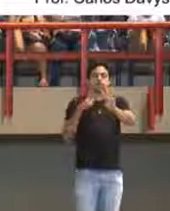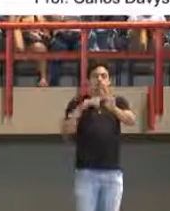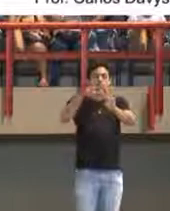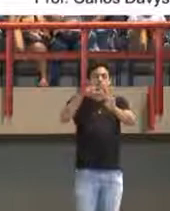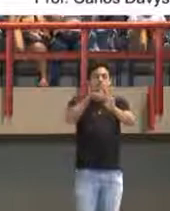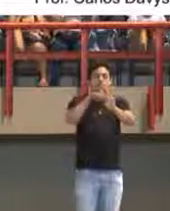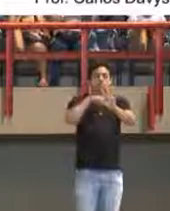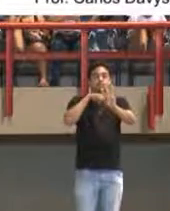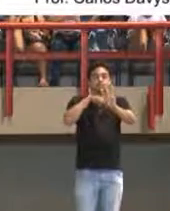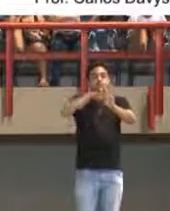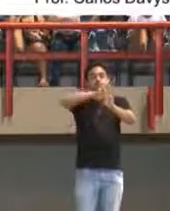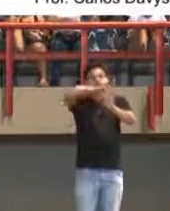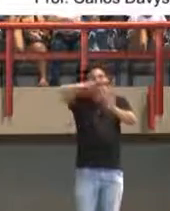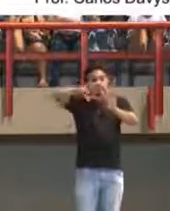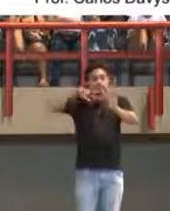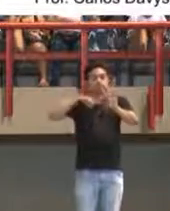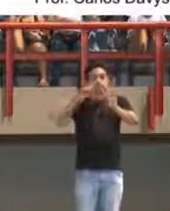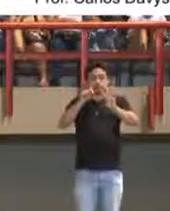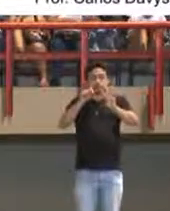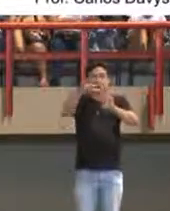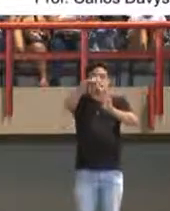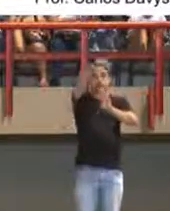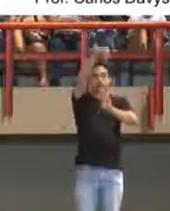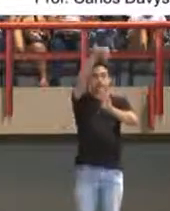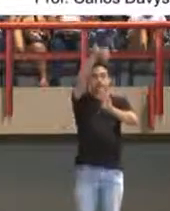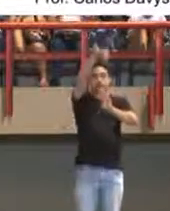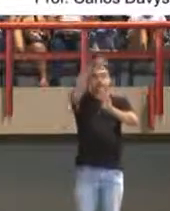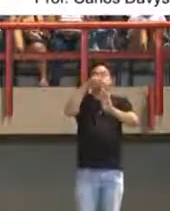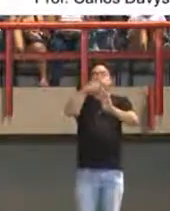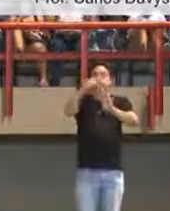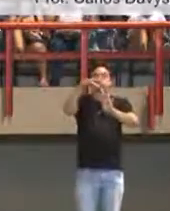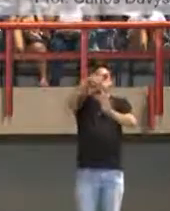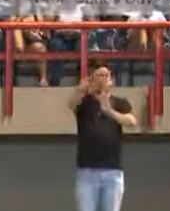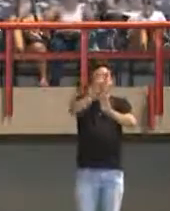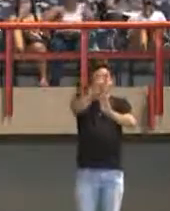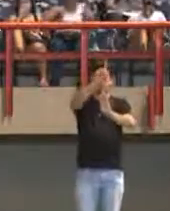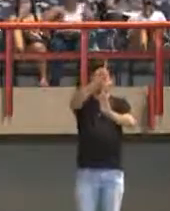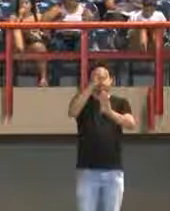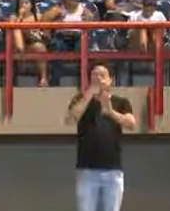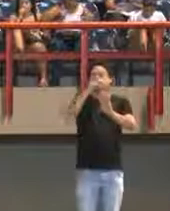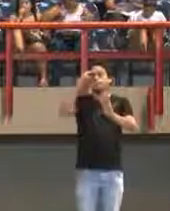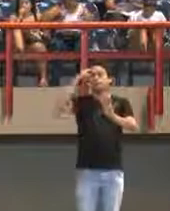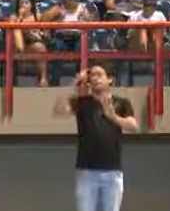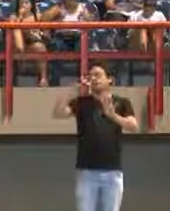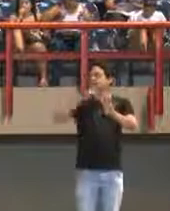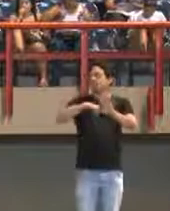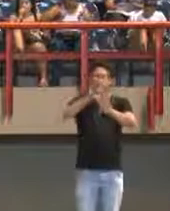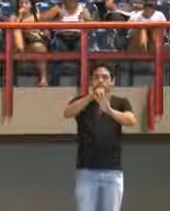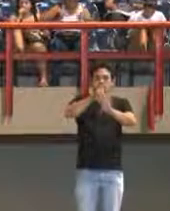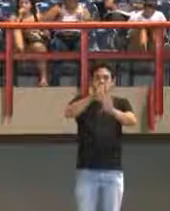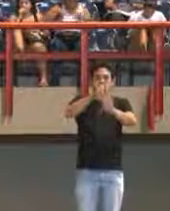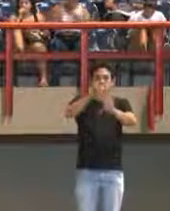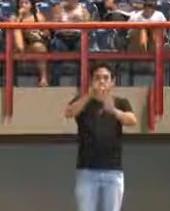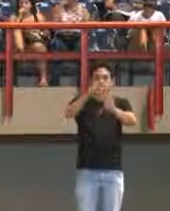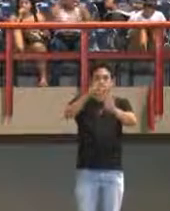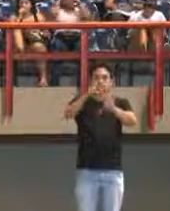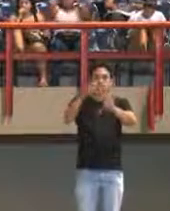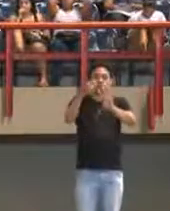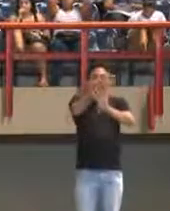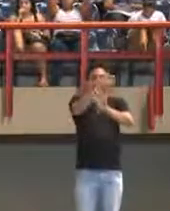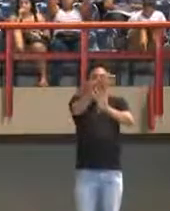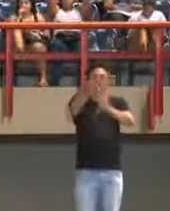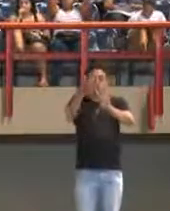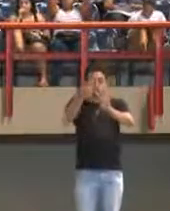Existem termos centrais. No caso, os termos centrais, imaginando que esse é o primeiro, o segundo, o terceiro e o